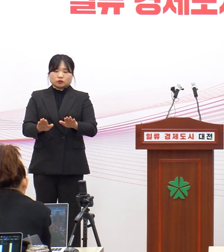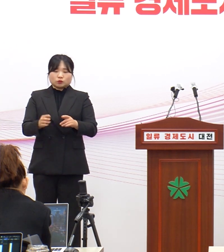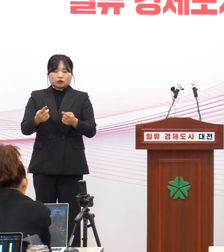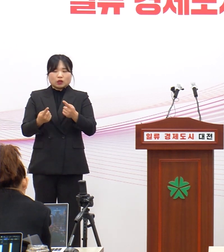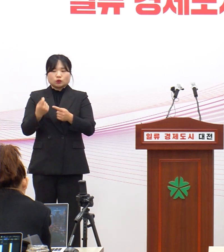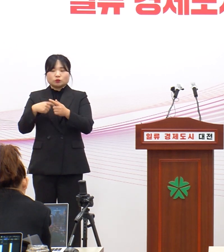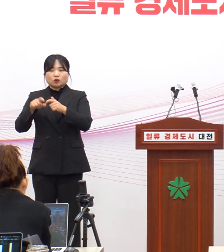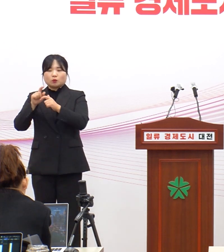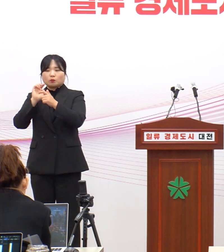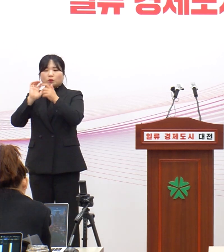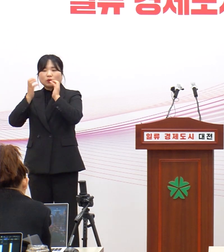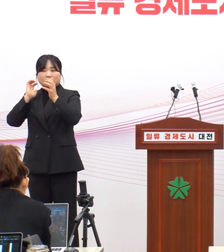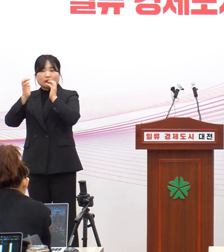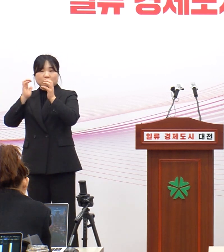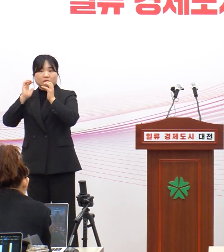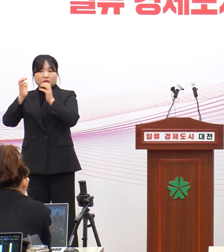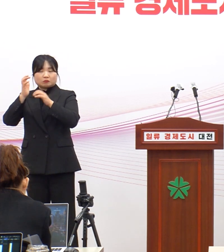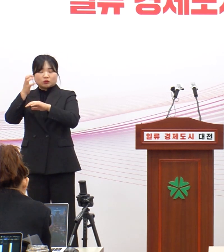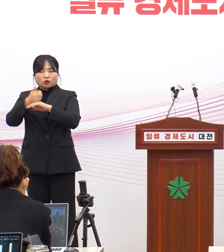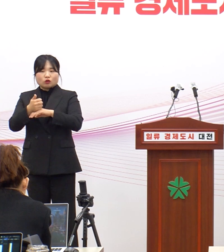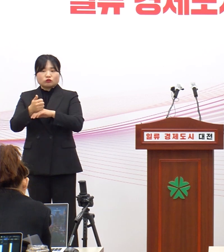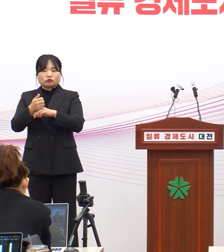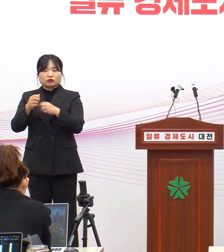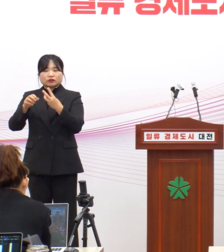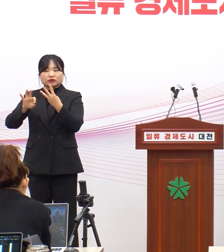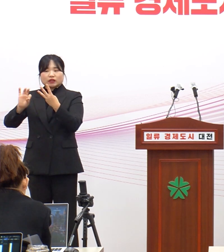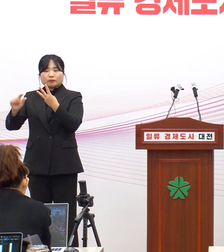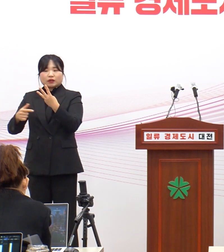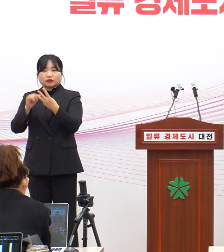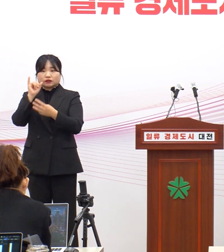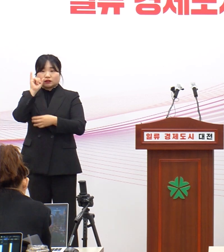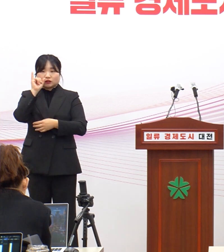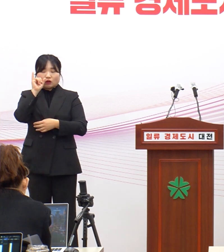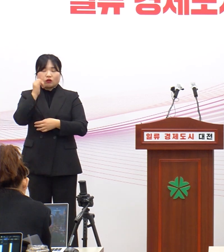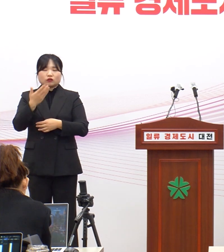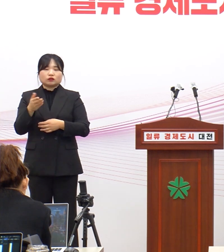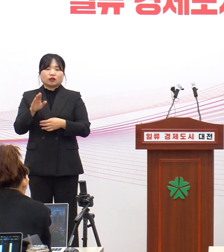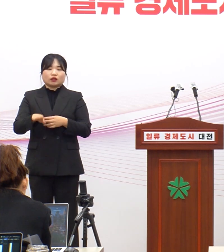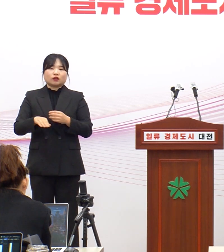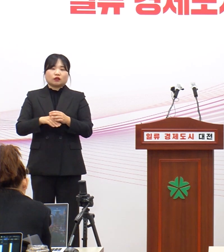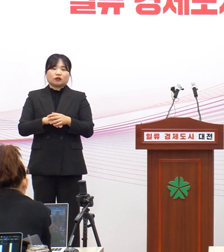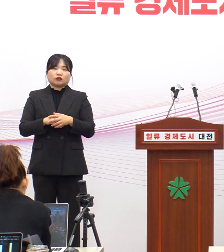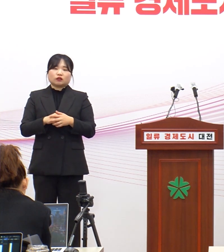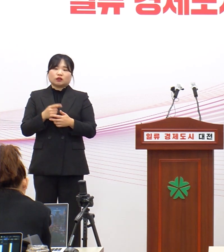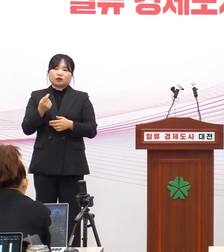조금 복잡한 구조가 최종 3안에 선정되는데 제가